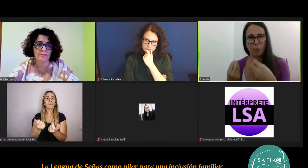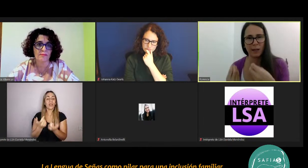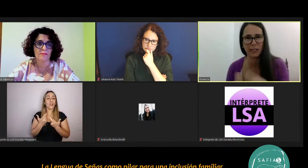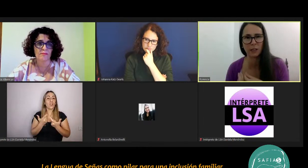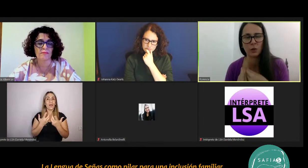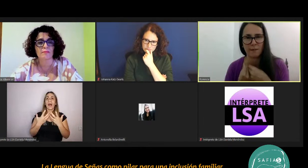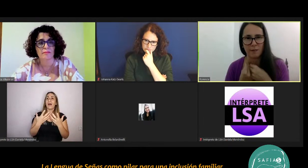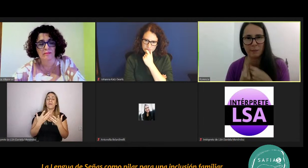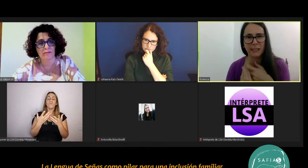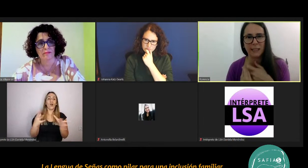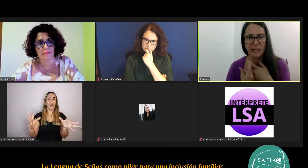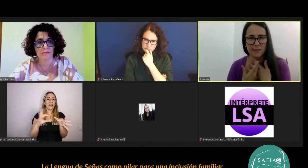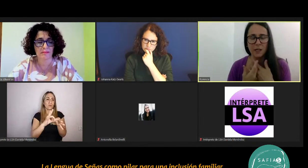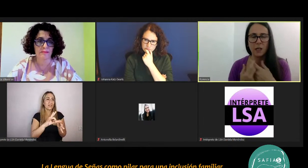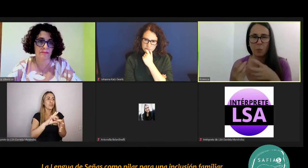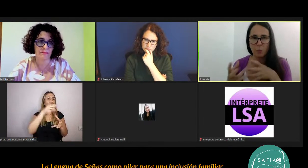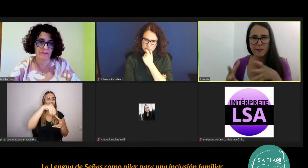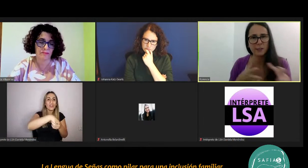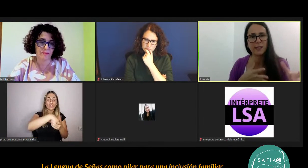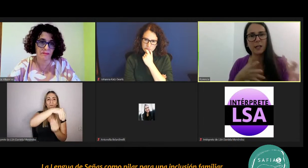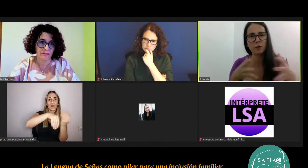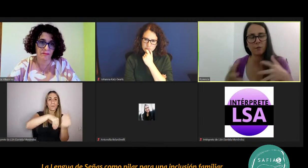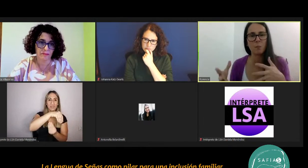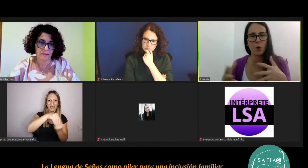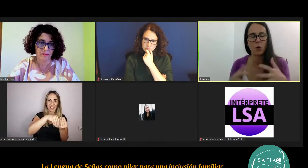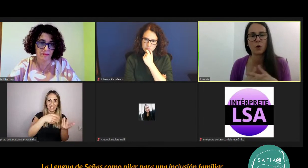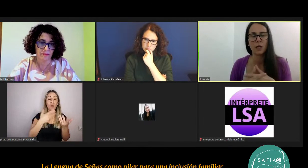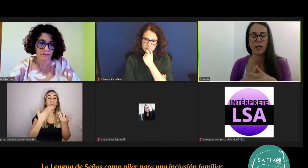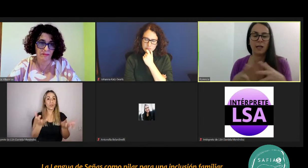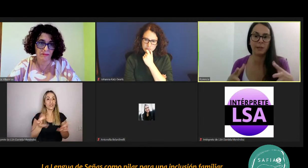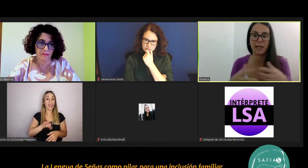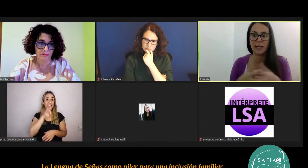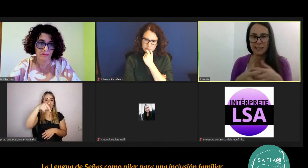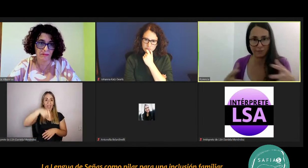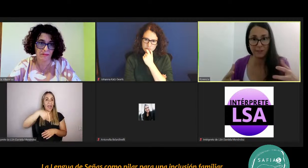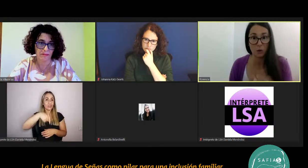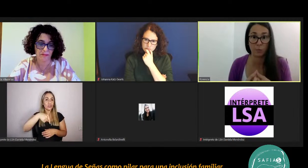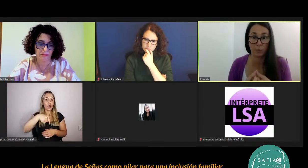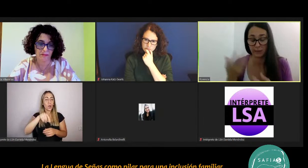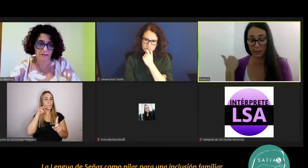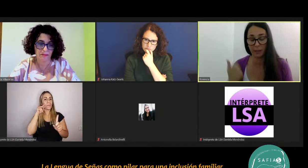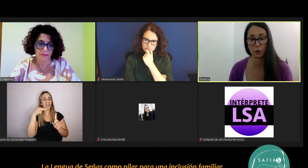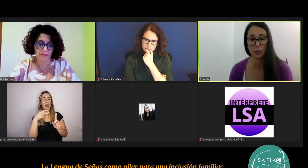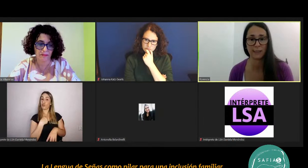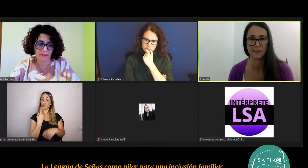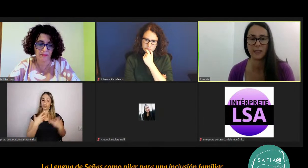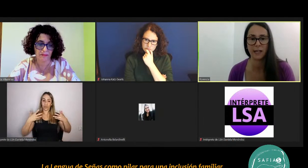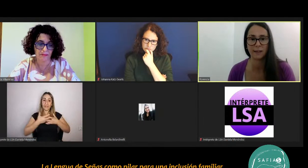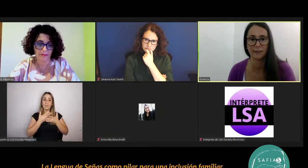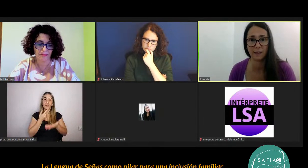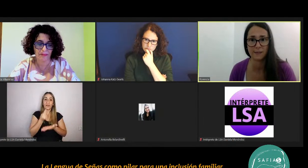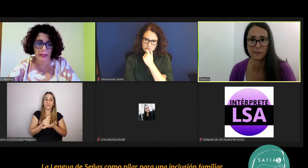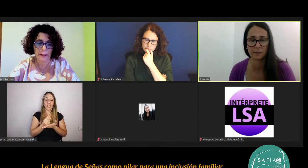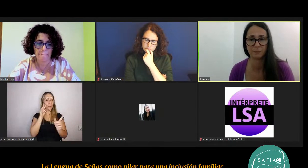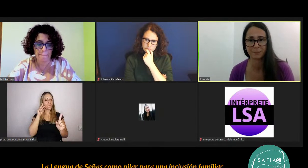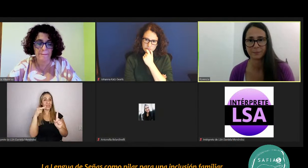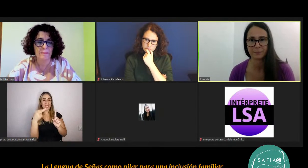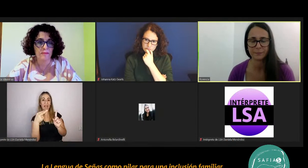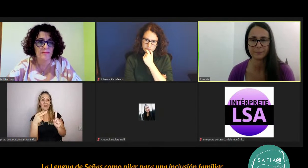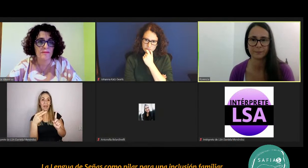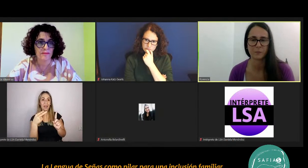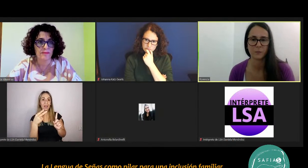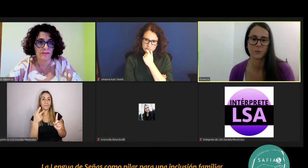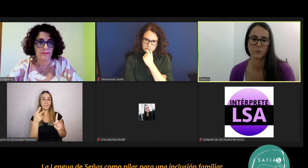familiar, acompañando las familias. Por eso este año fue un poco la mirada de Safías como entramador que te decía antes.